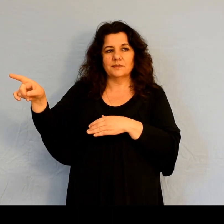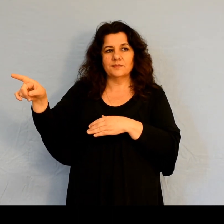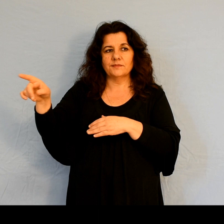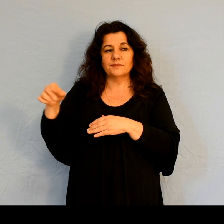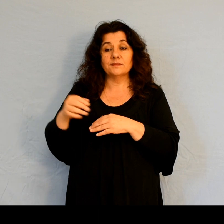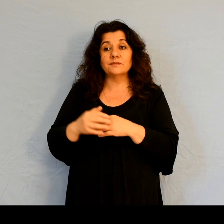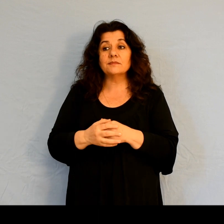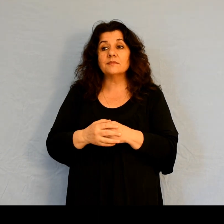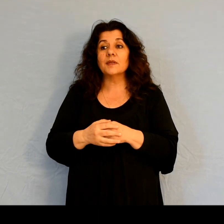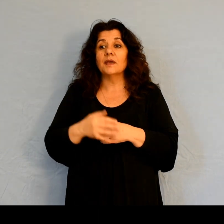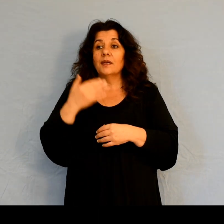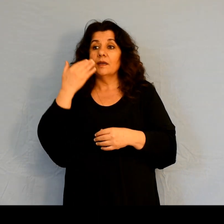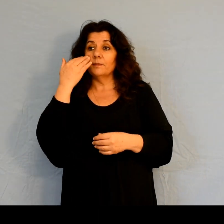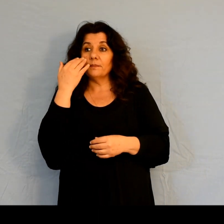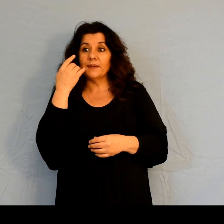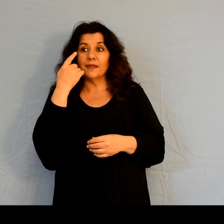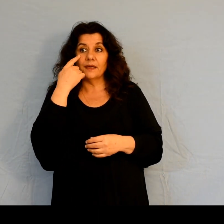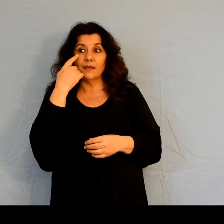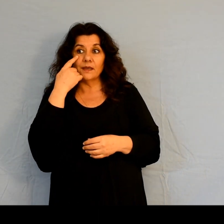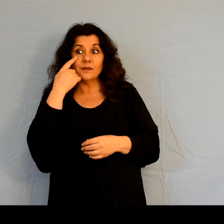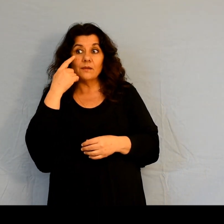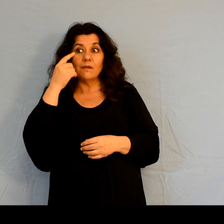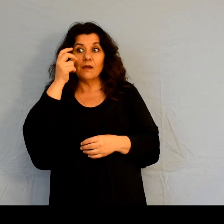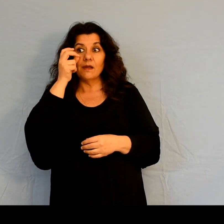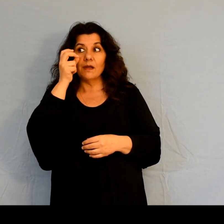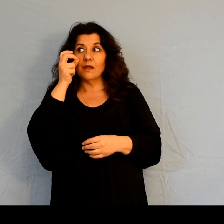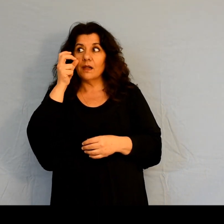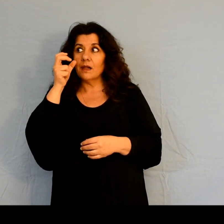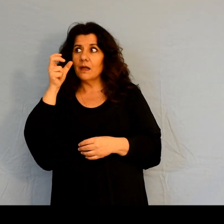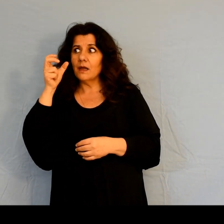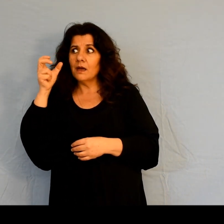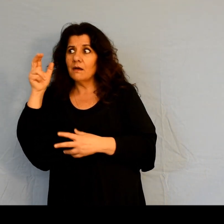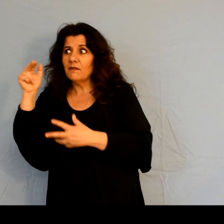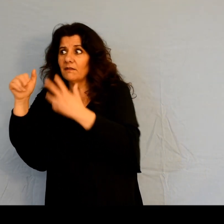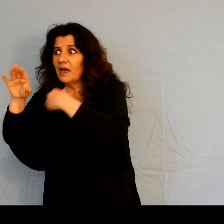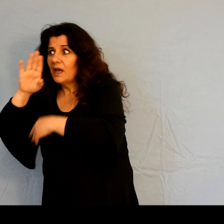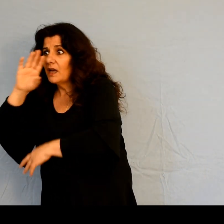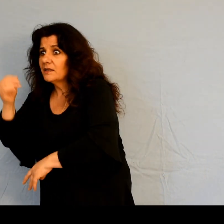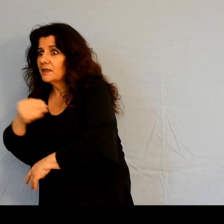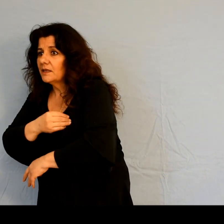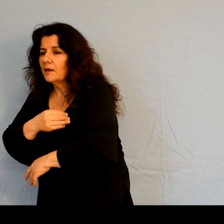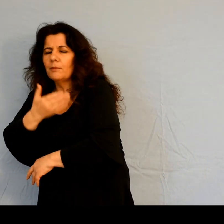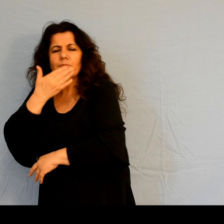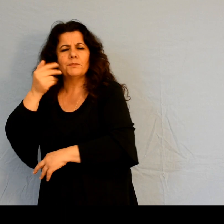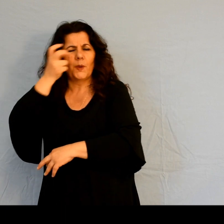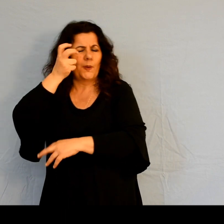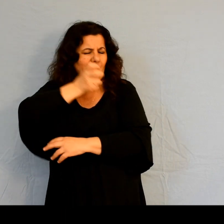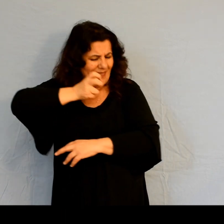Si ton œil droit entraîne ta chute, arrache-le et jette-le loin de